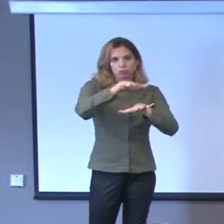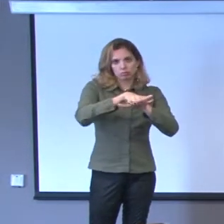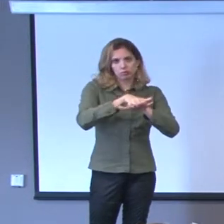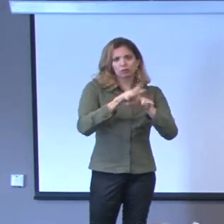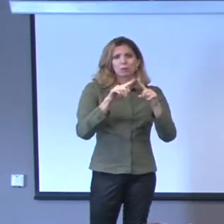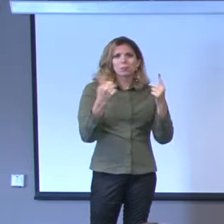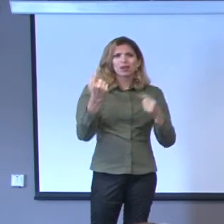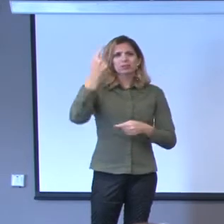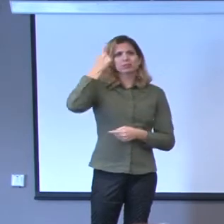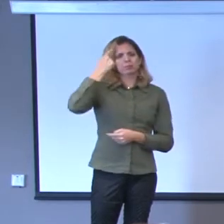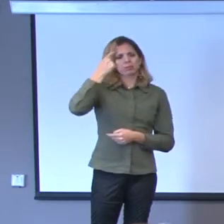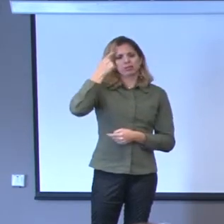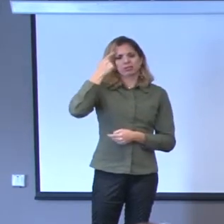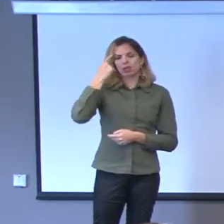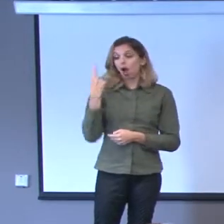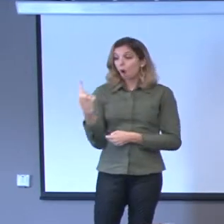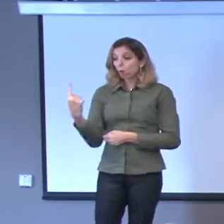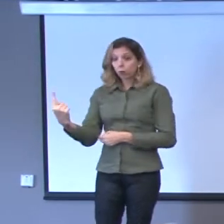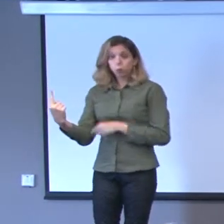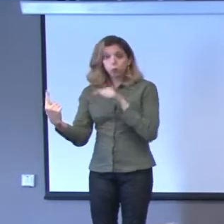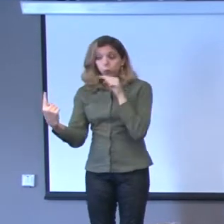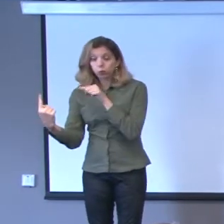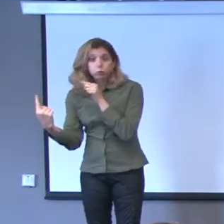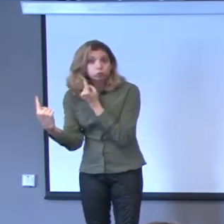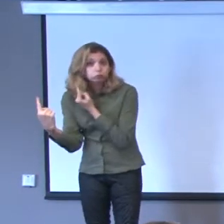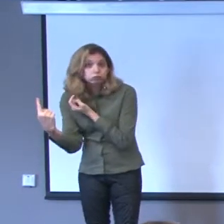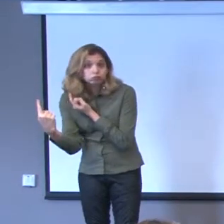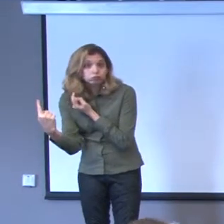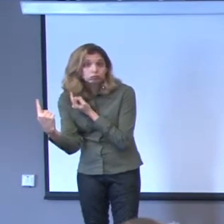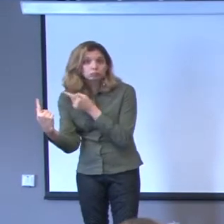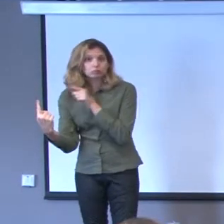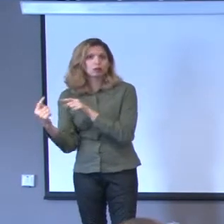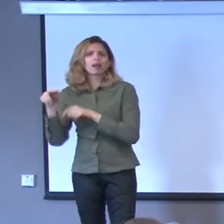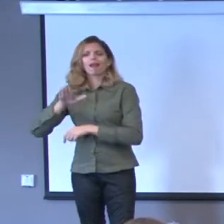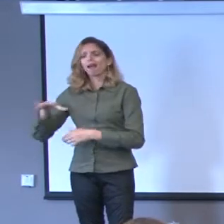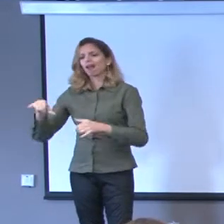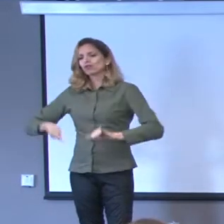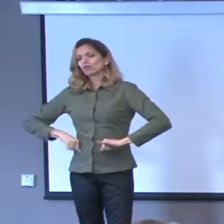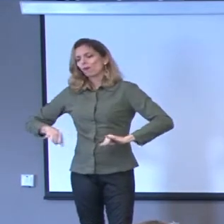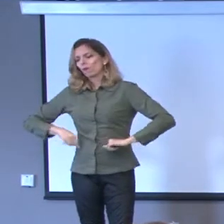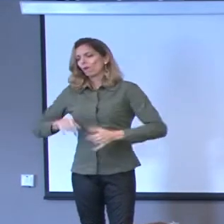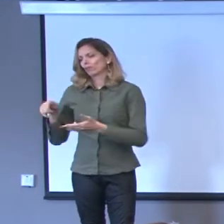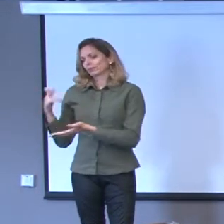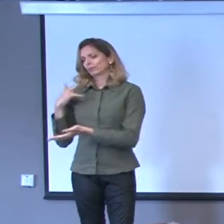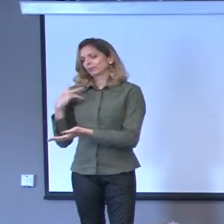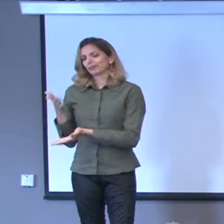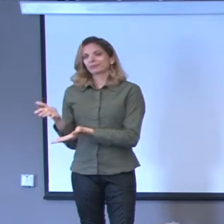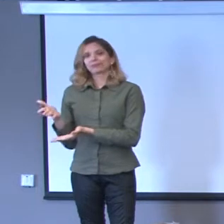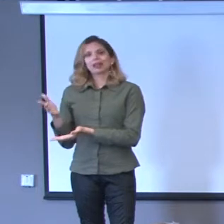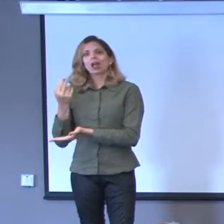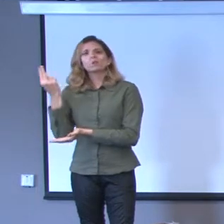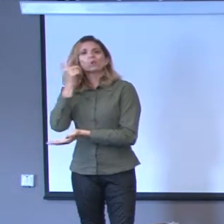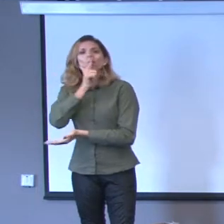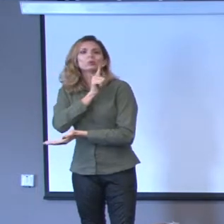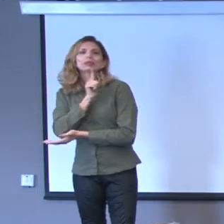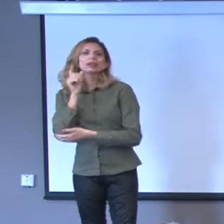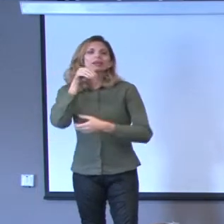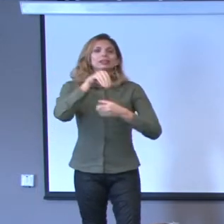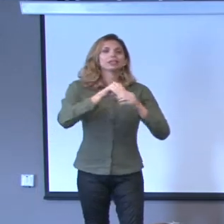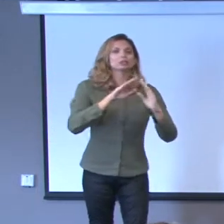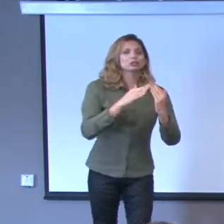gente usar o exemplo de que uma criança está sofrendo, ou, enfim, que a criança está mal colocada para